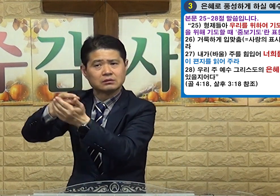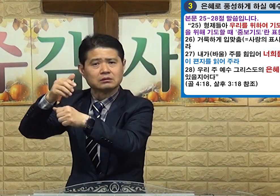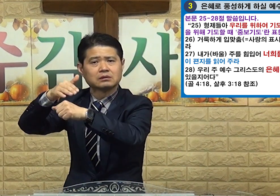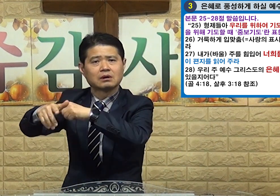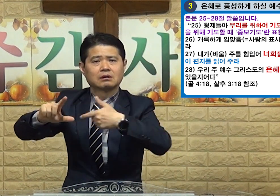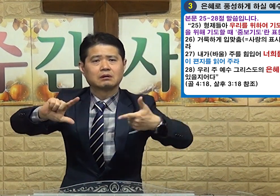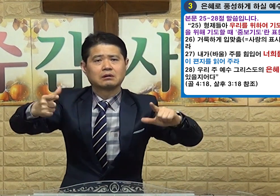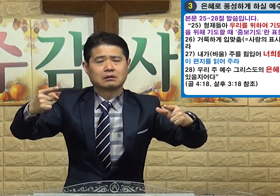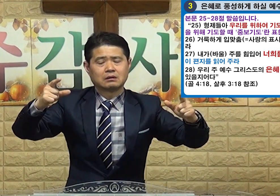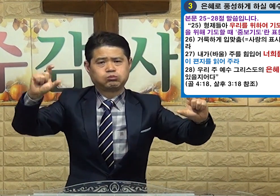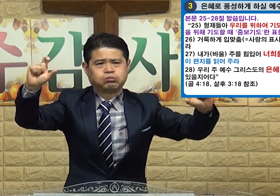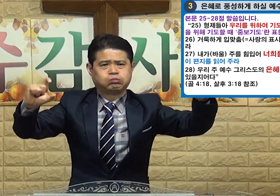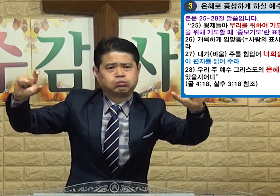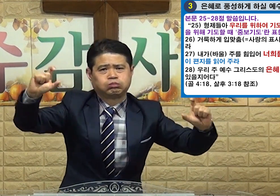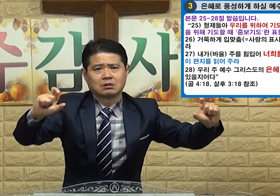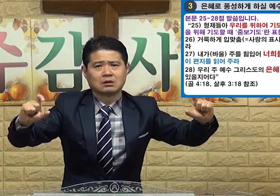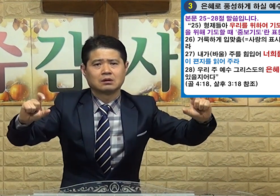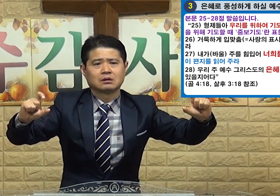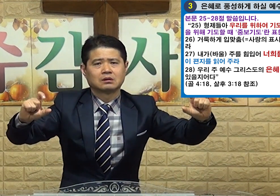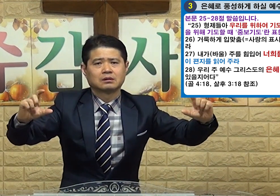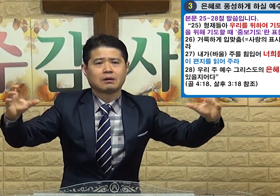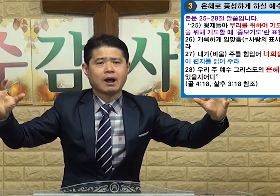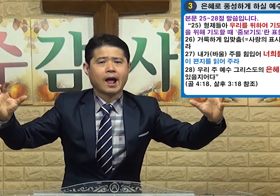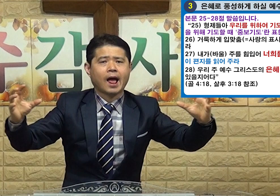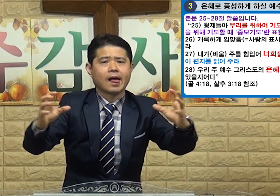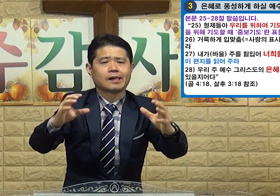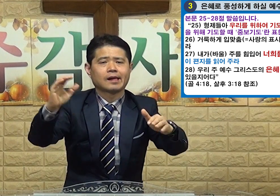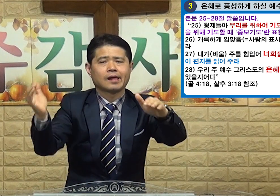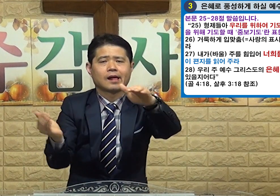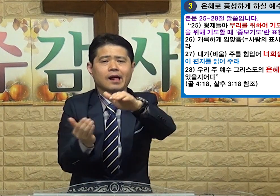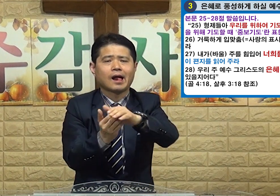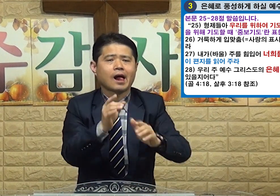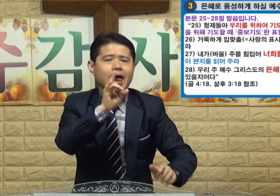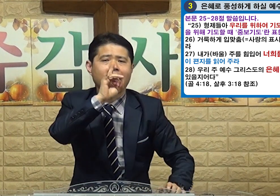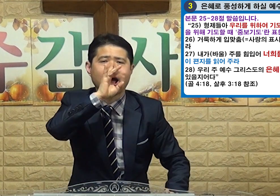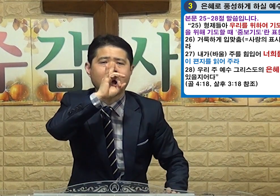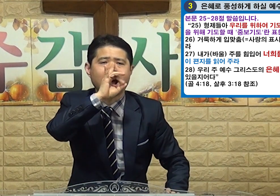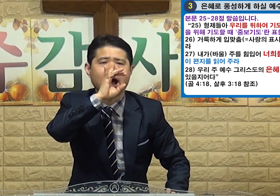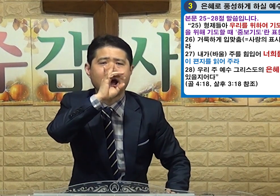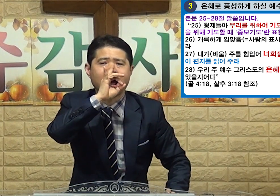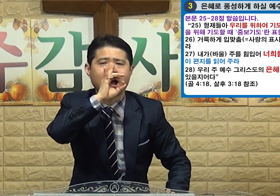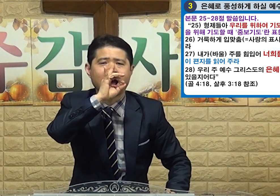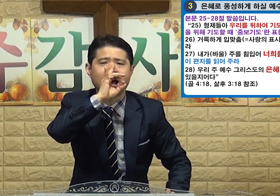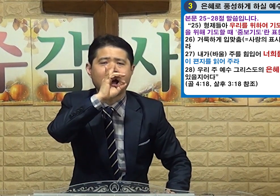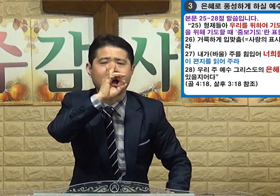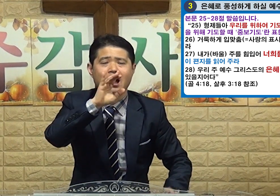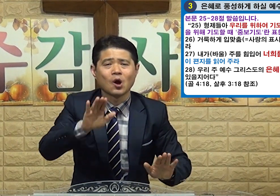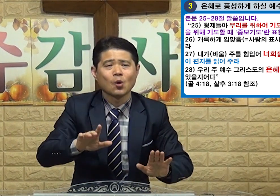율법 방식과 이방인의 방식이 서로 달랐기 때문에 합을 이룰 수가 없었습니다.